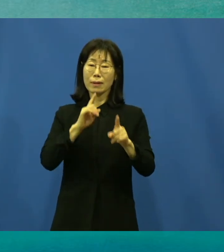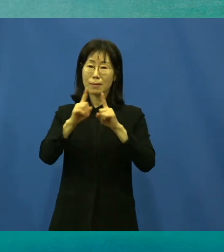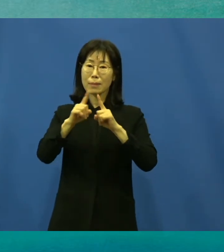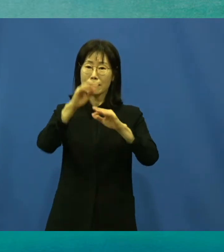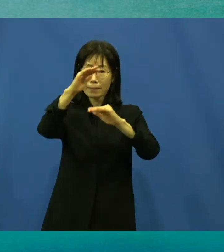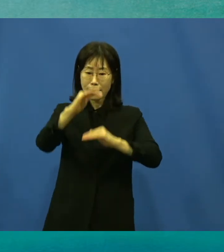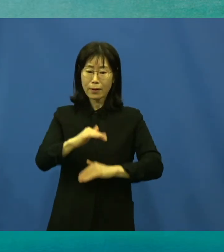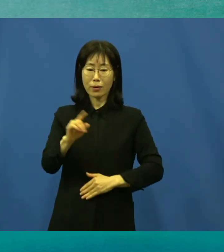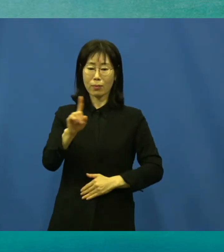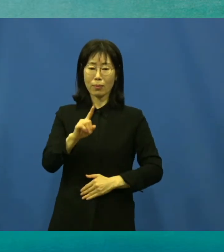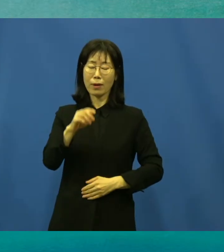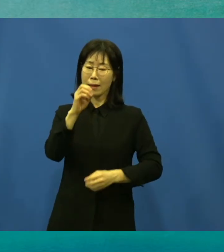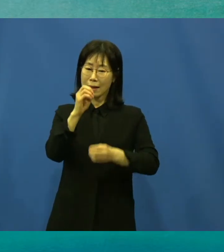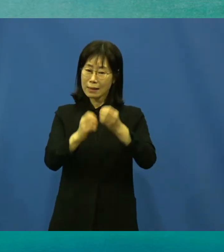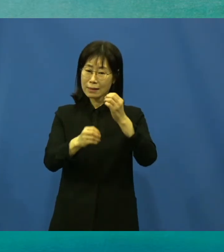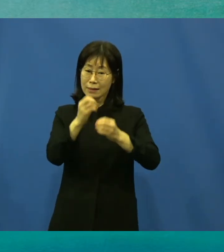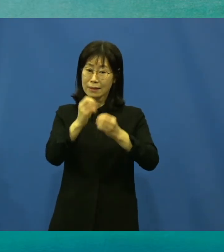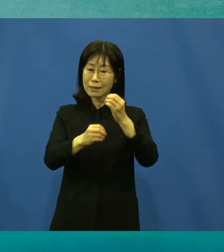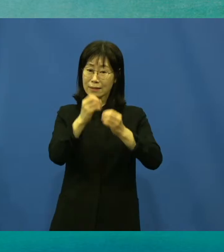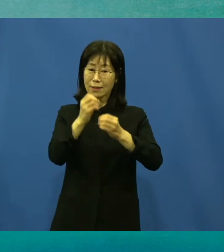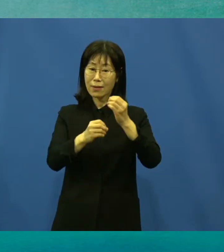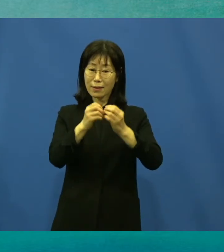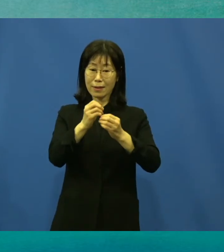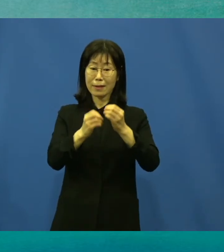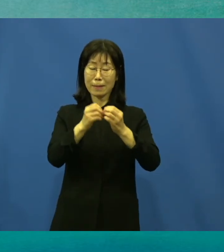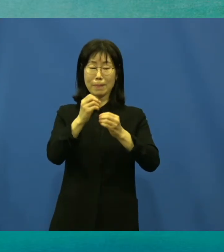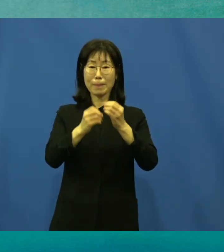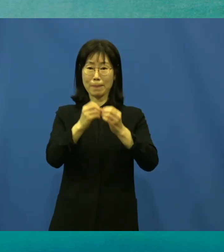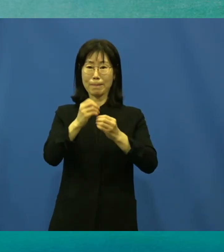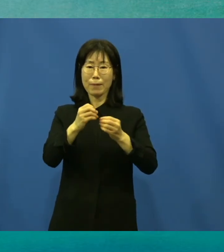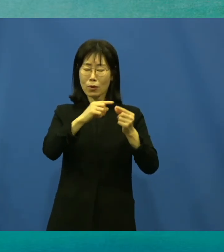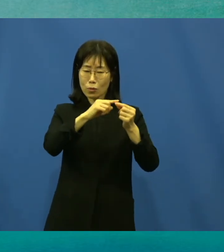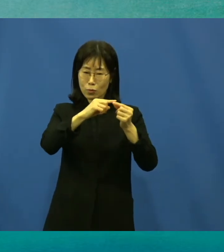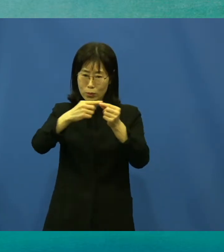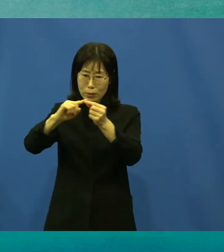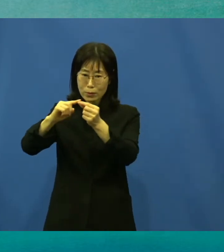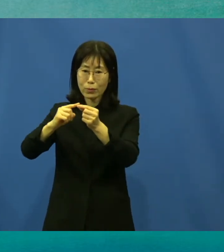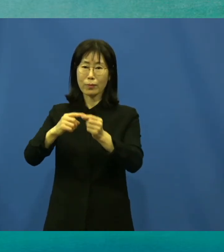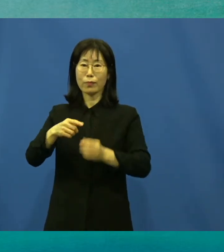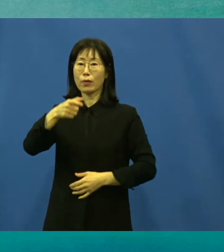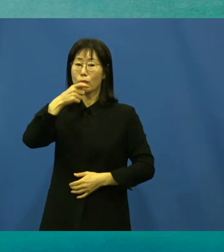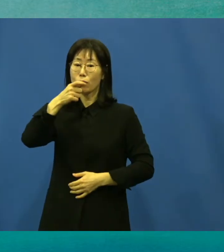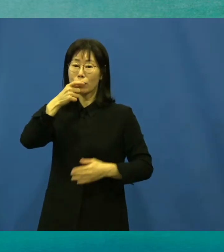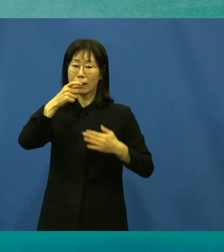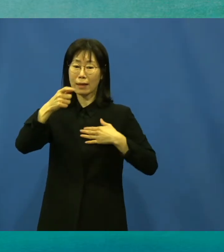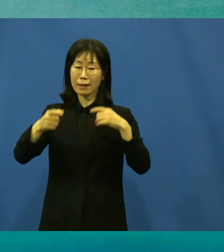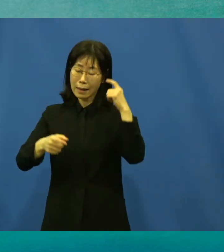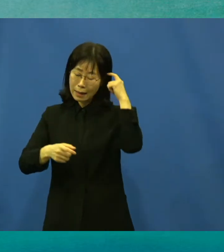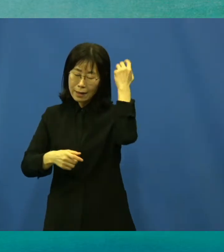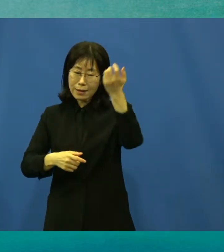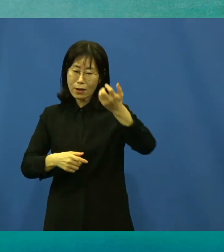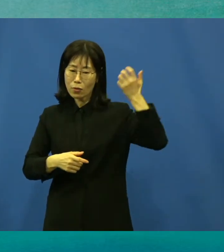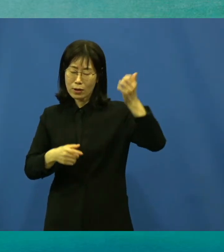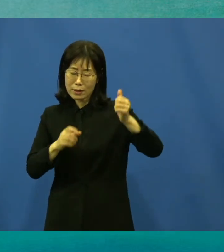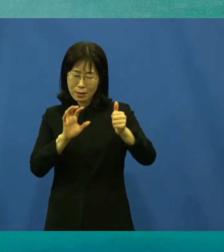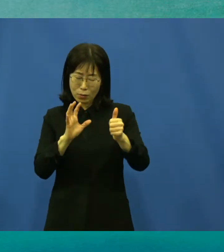굉장히 시적인 묘사들인데 구체적이죠. 물이 나의 영혼까지